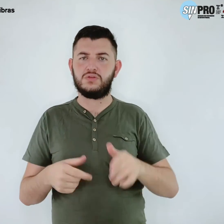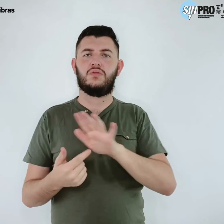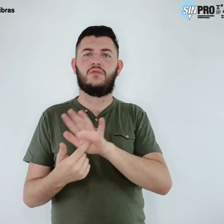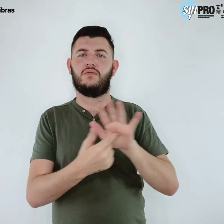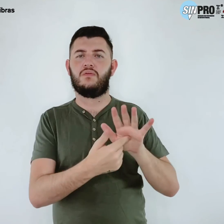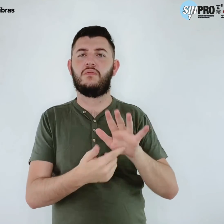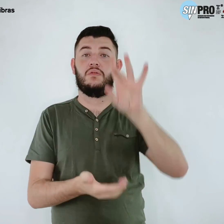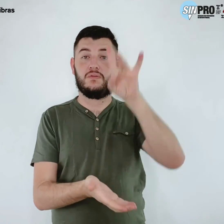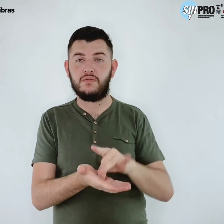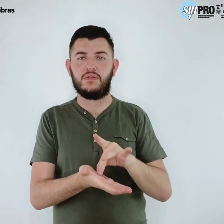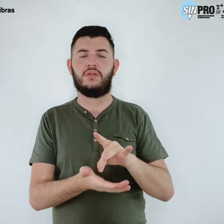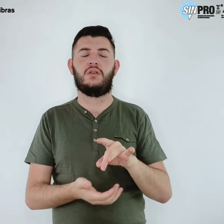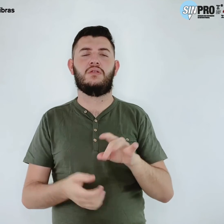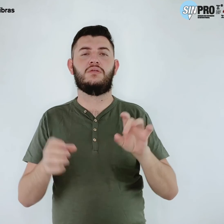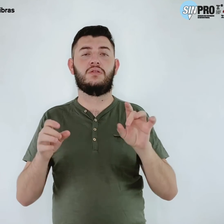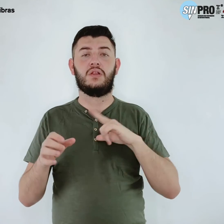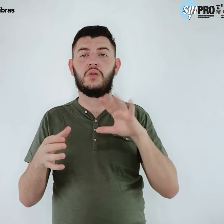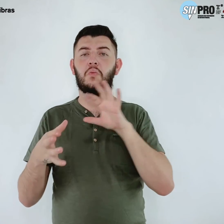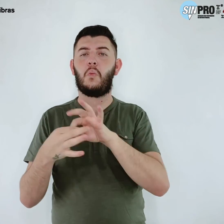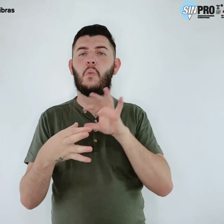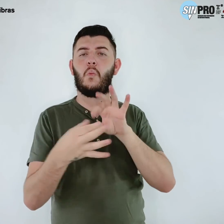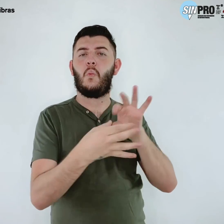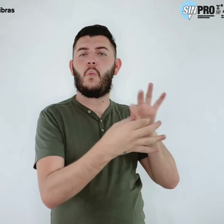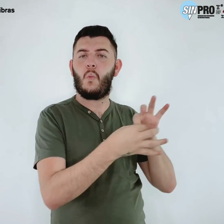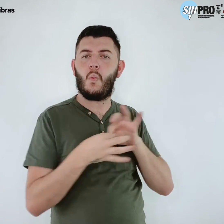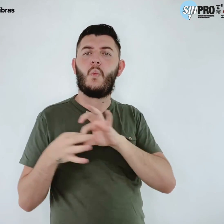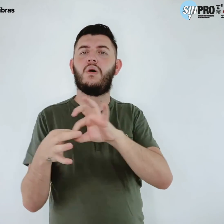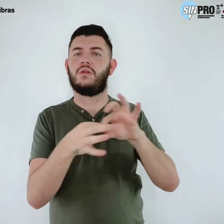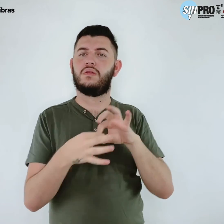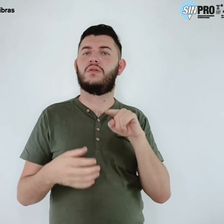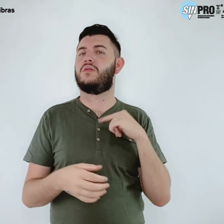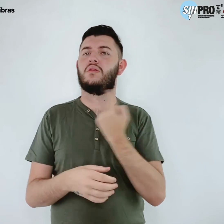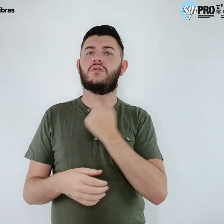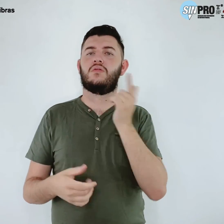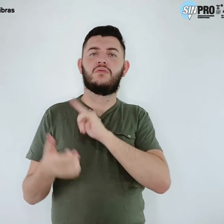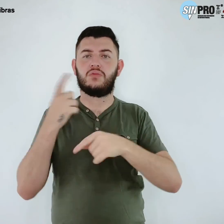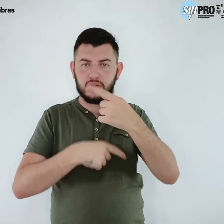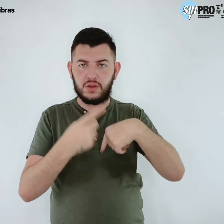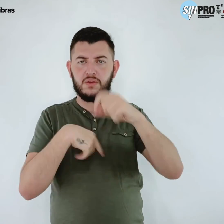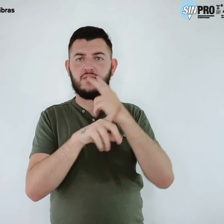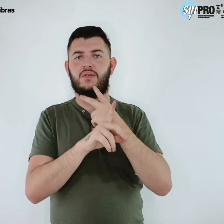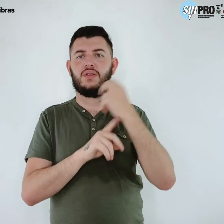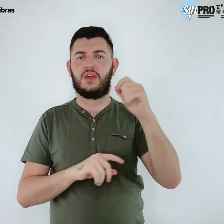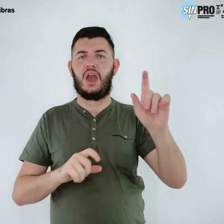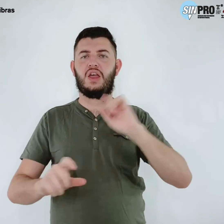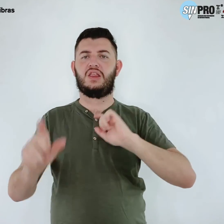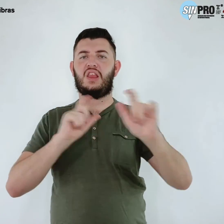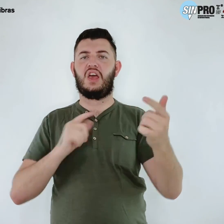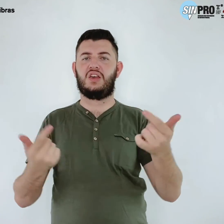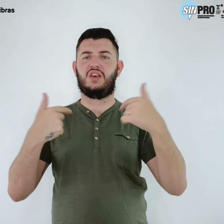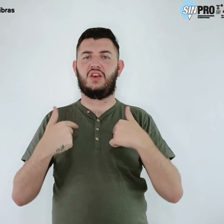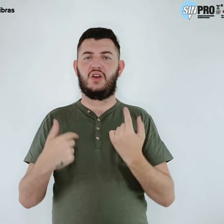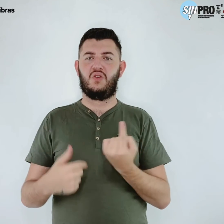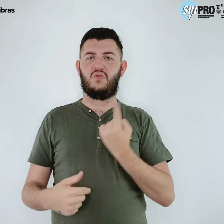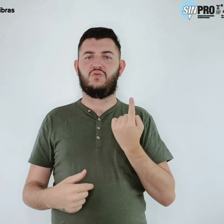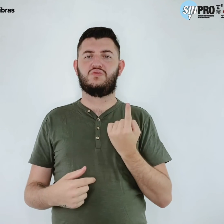e volta a mostrar agora que só com união venceremos os ataques que vivemos. Sozinhos